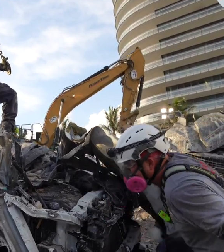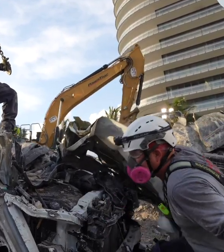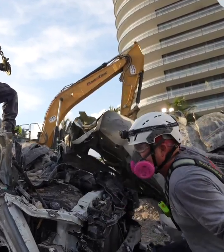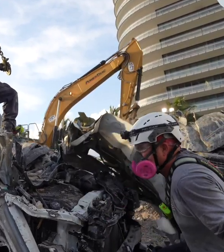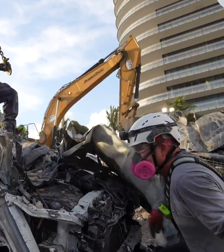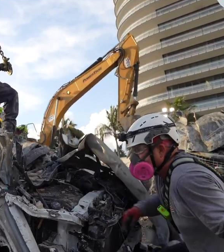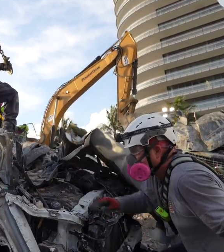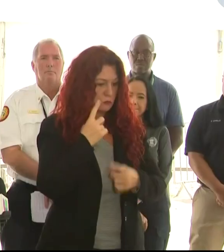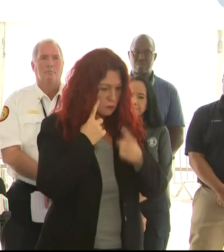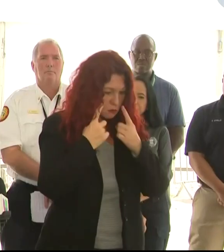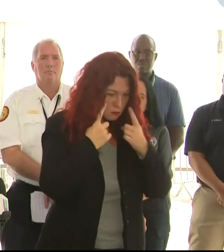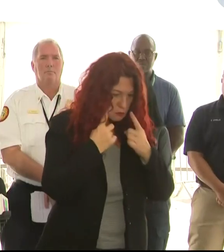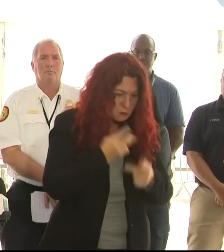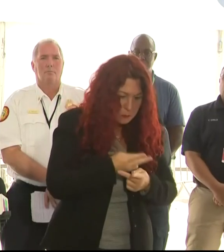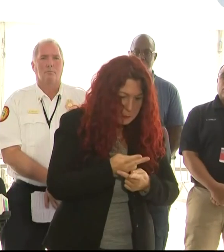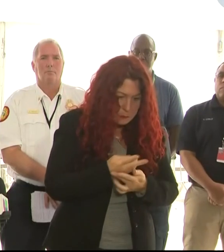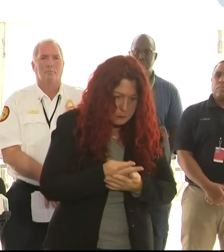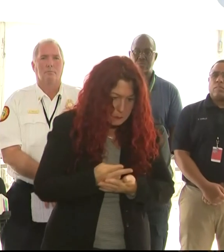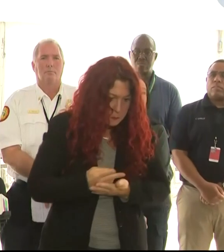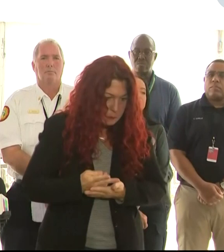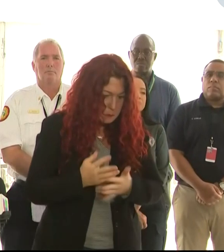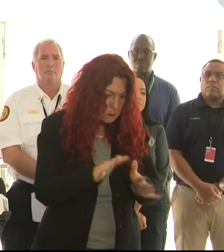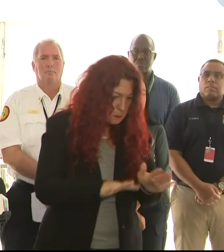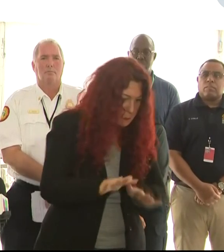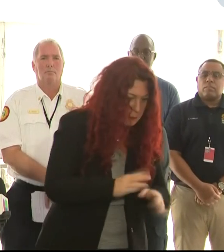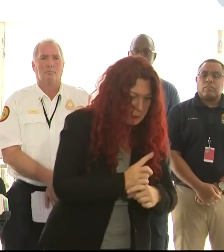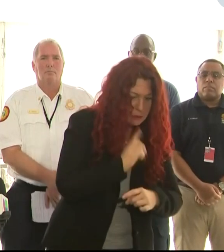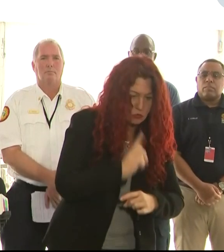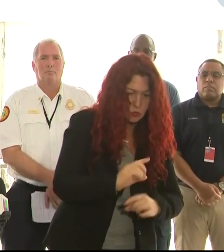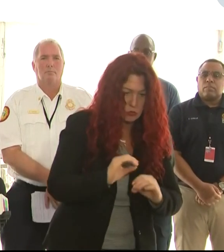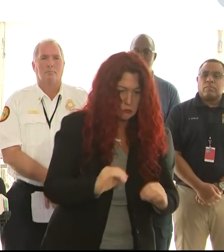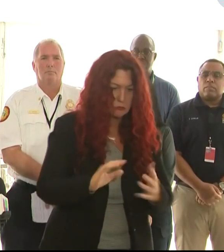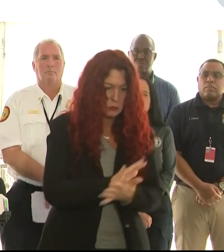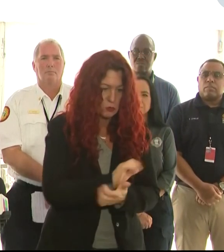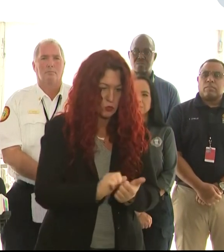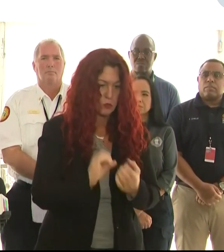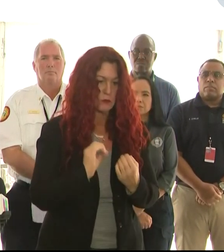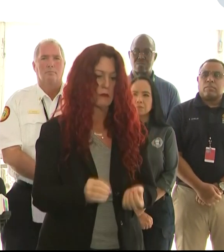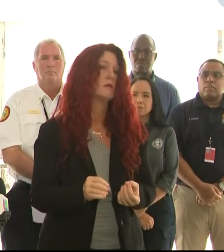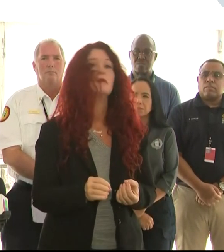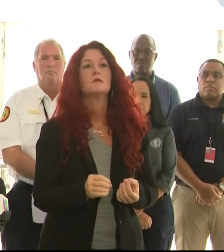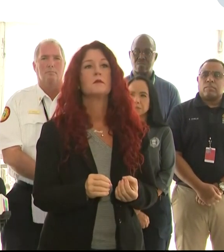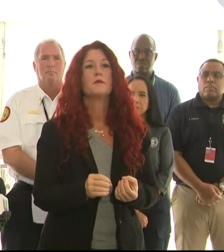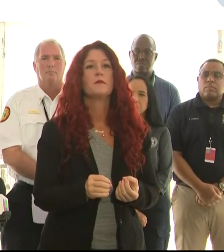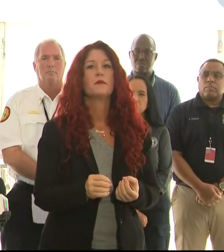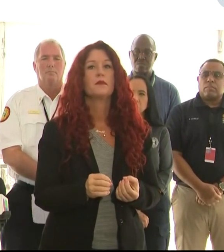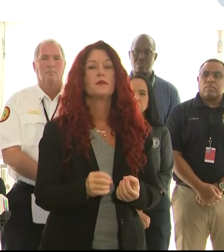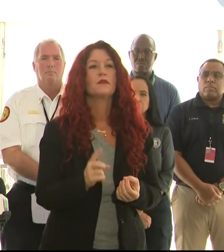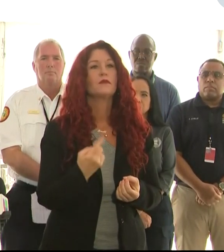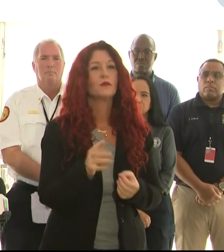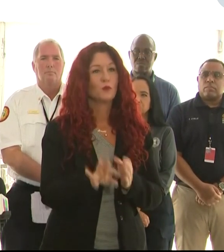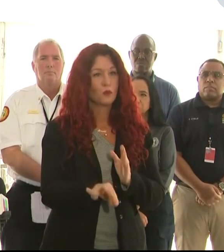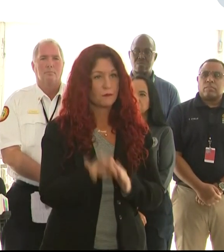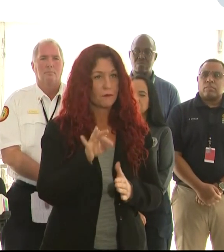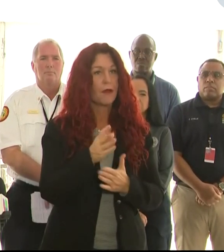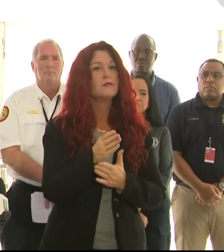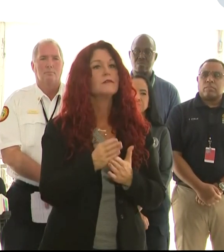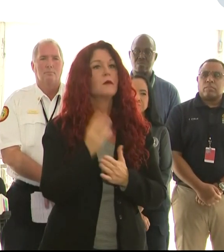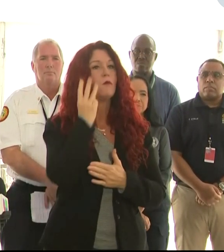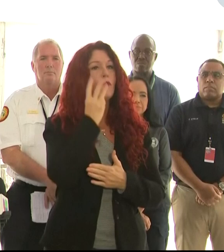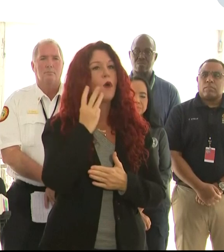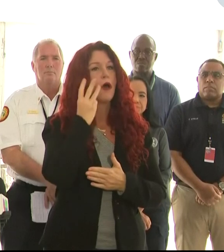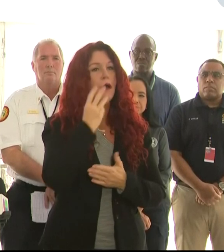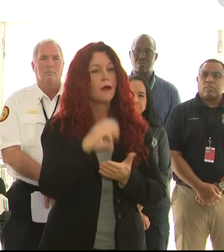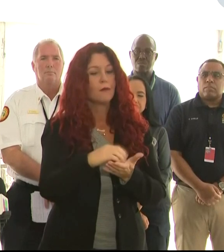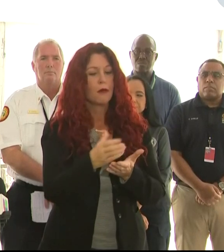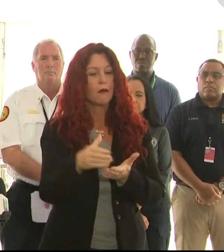en una base de datos. El trabajo sigue siendo tan delicado que incluso encontramos botellas de vino intactas